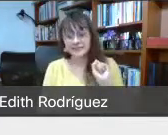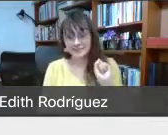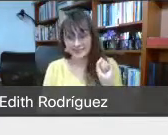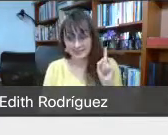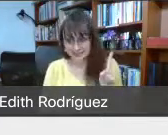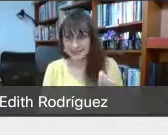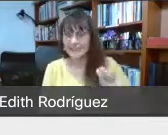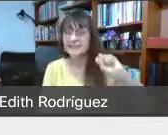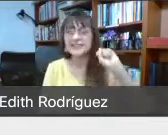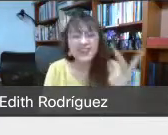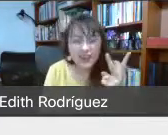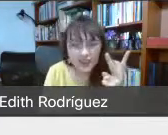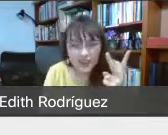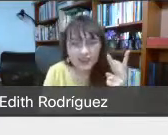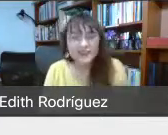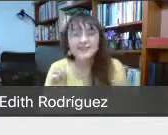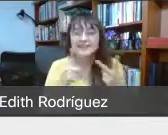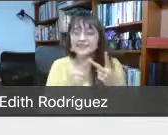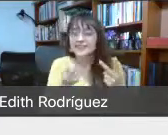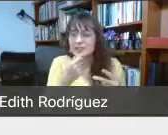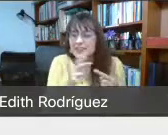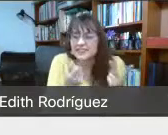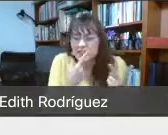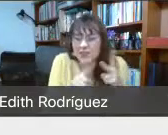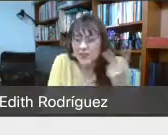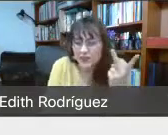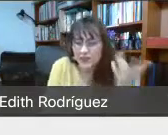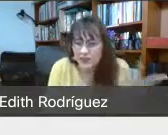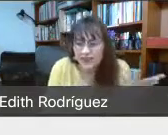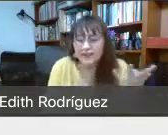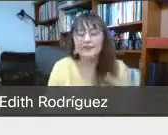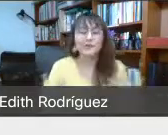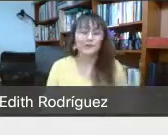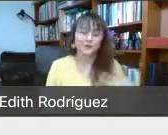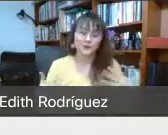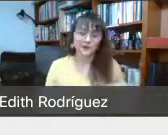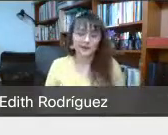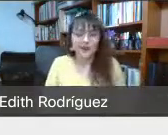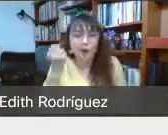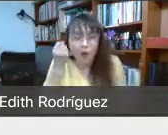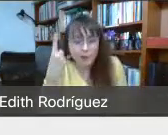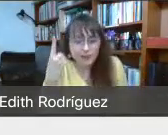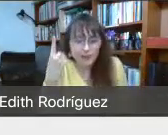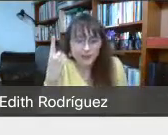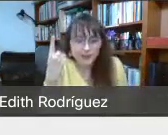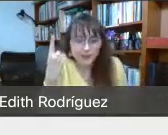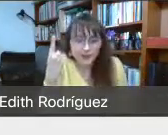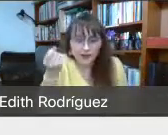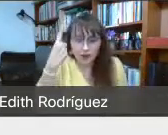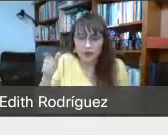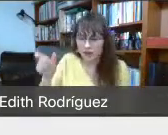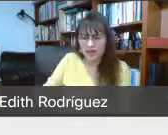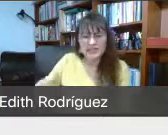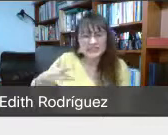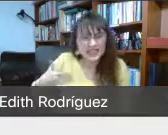como primero tenemos esta cápsula. La segunda cápsula, la cápsula